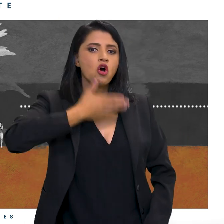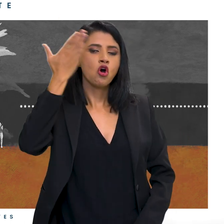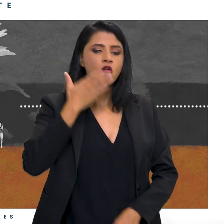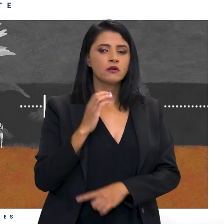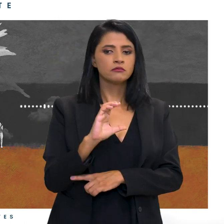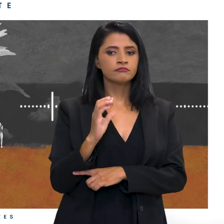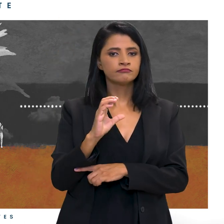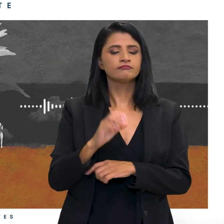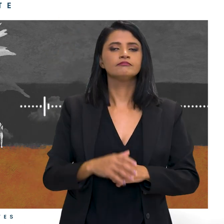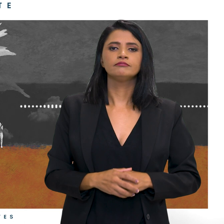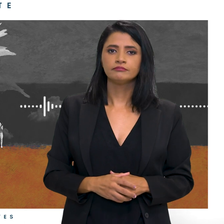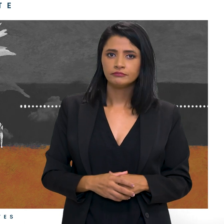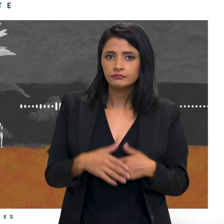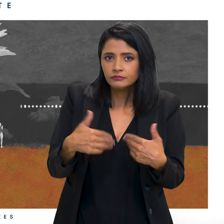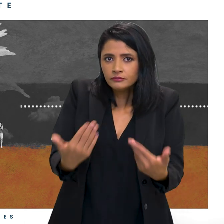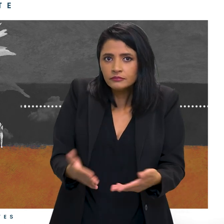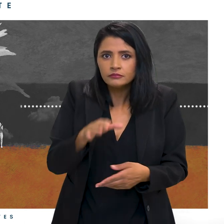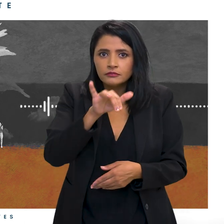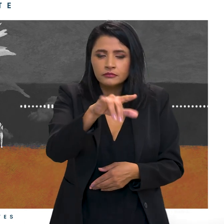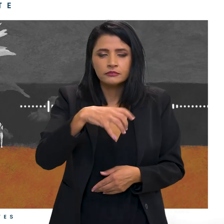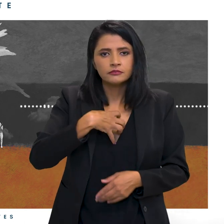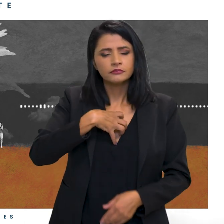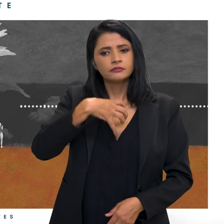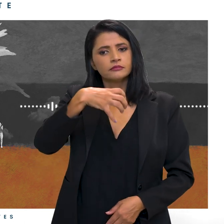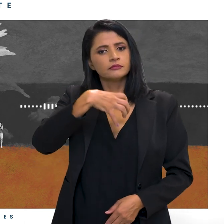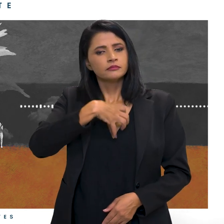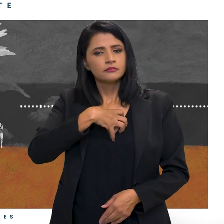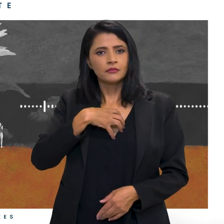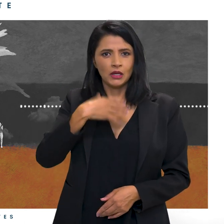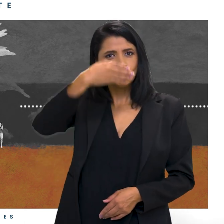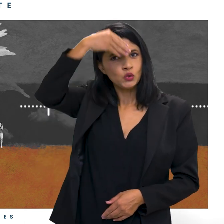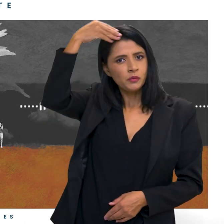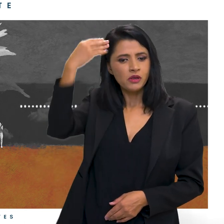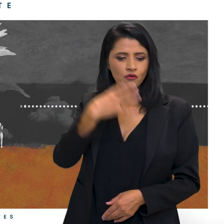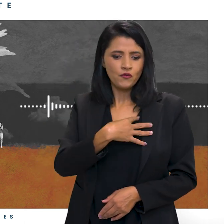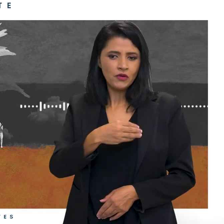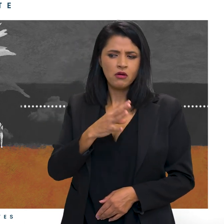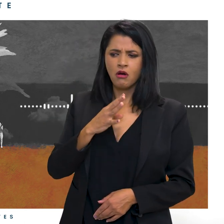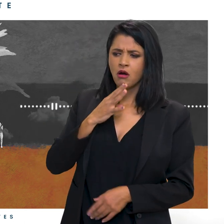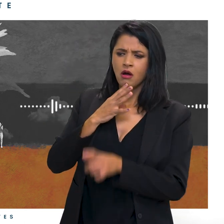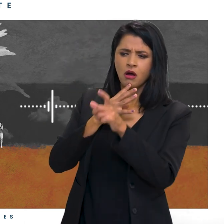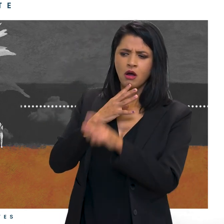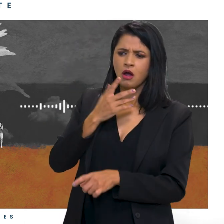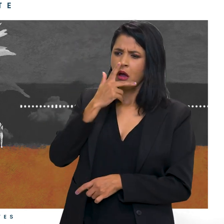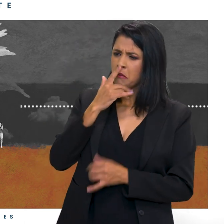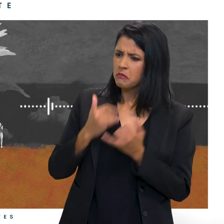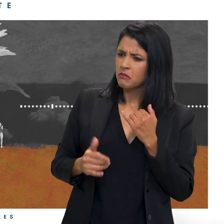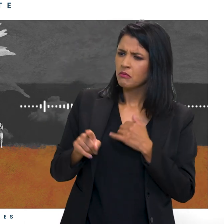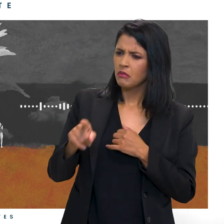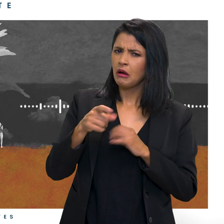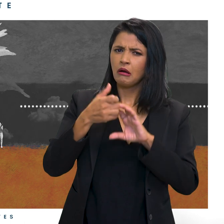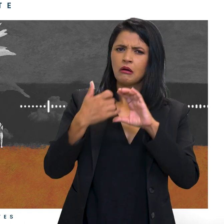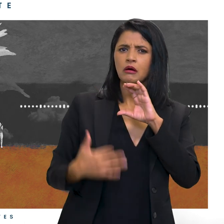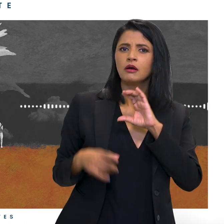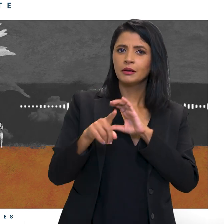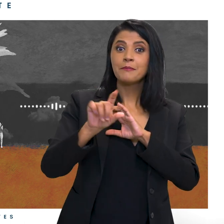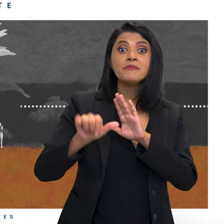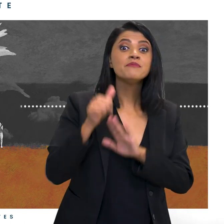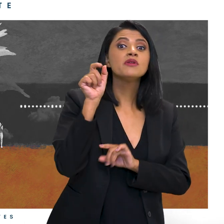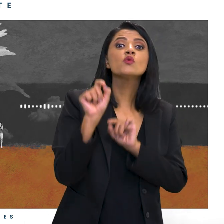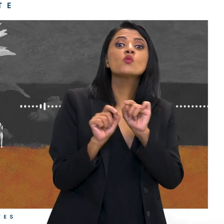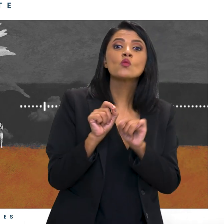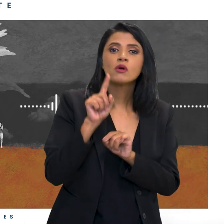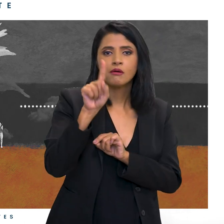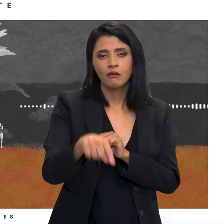baseada em evidências científicas. Então, se você sente que um sobrinho, filho ou conhecido tem os sintomas